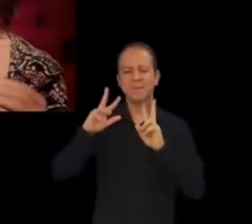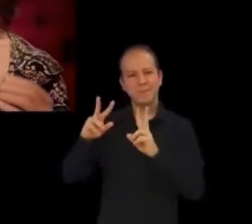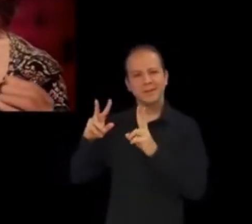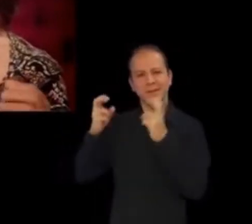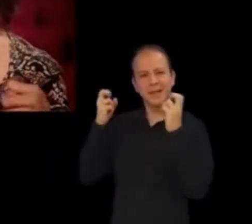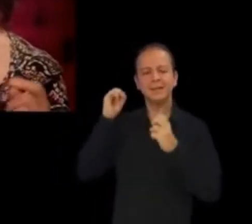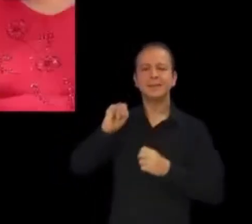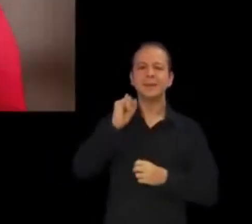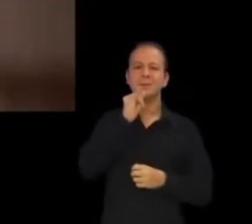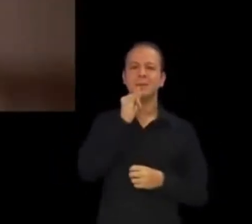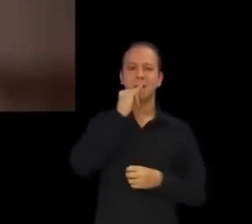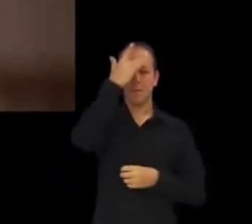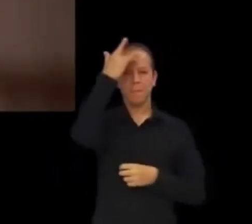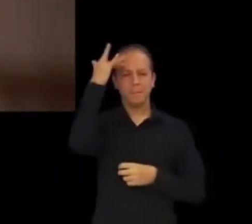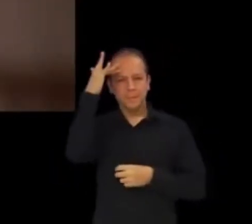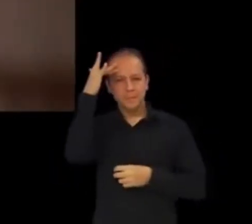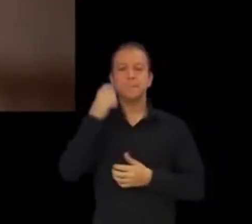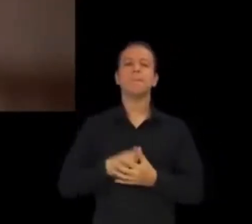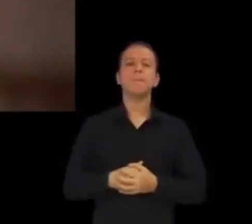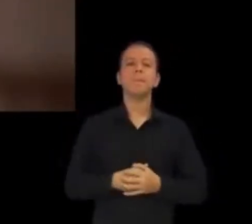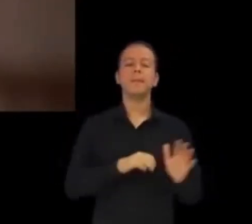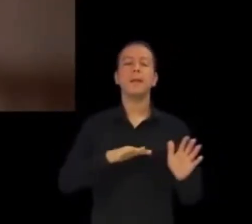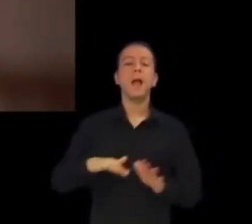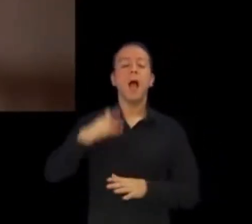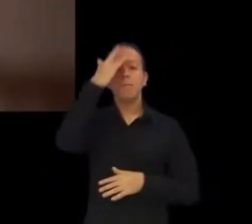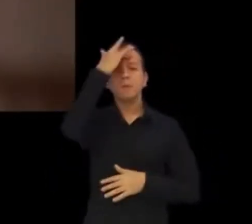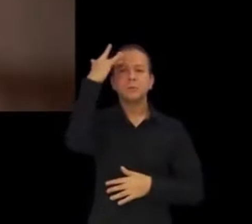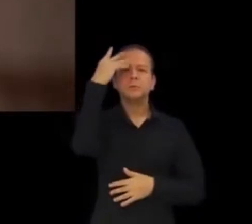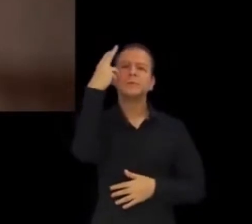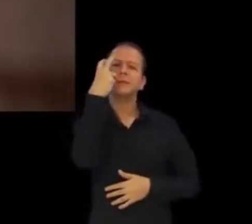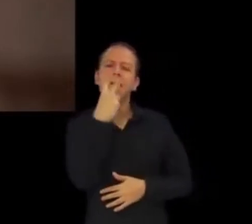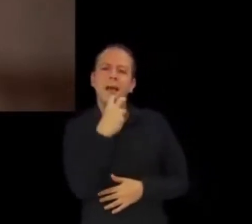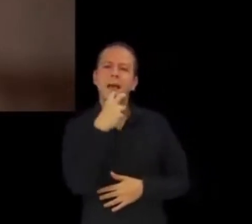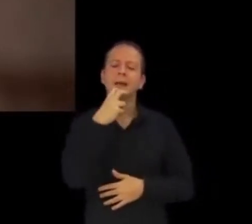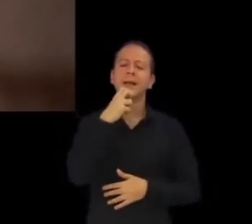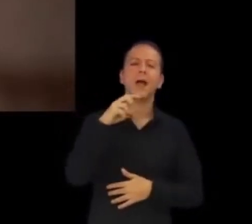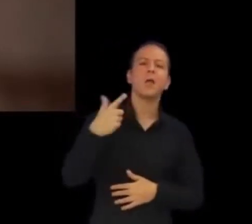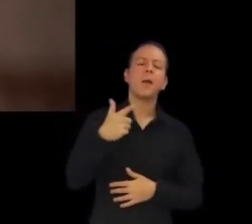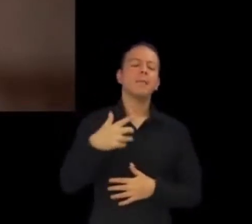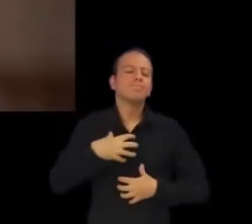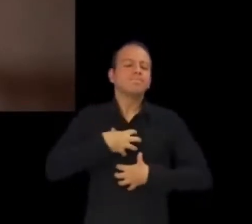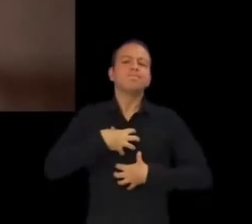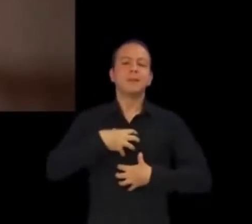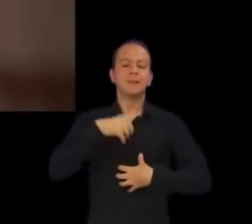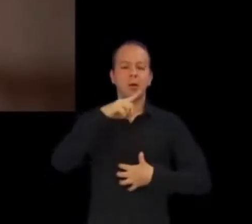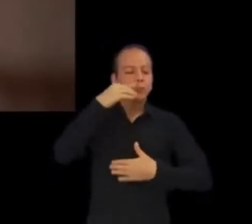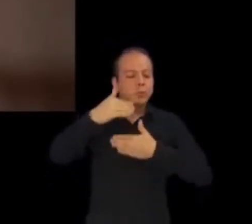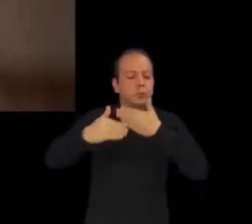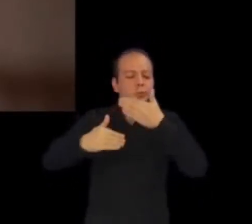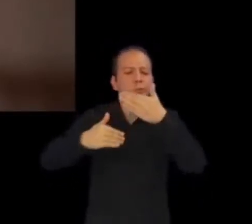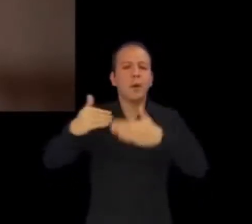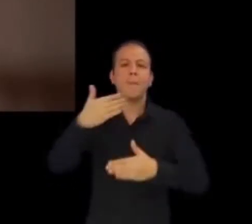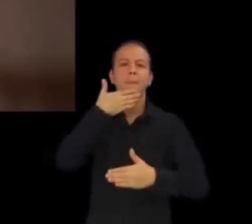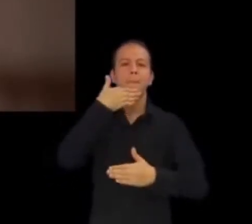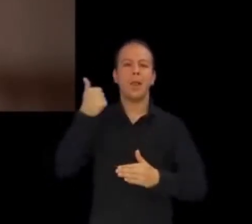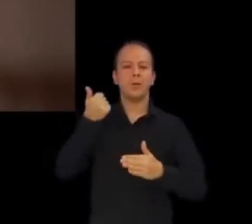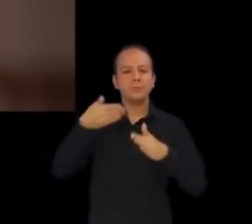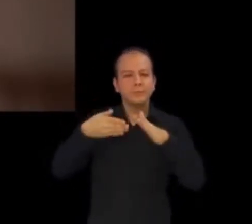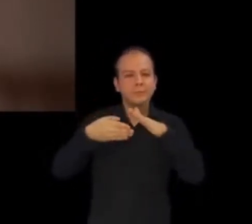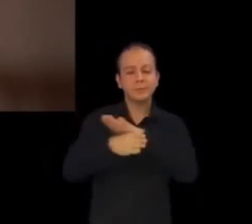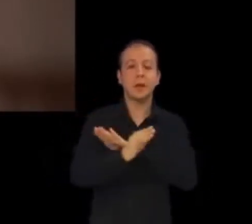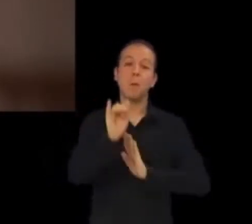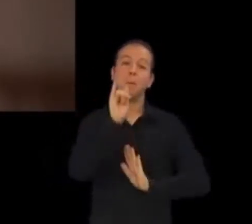Sabe? Eu acho que eles percebem. A pessoa cega, ela não tem um sexto sentido. Ela tem o que ela tem, são sentidos desenvolvidos